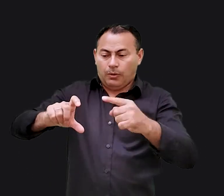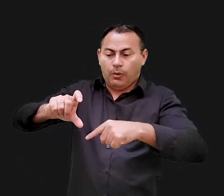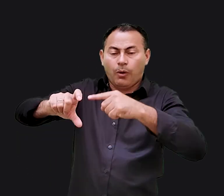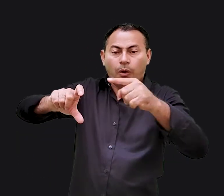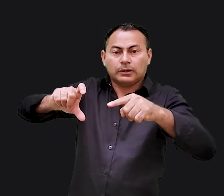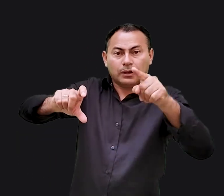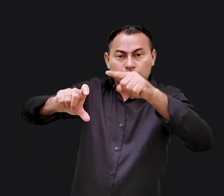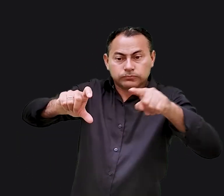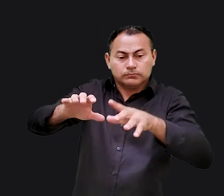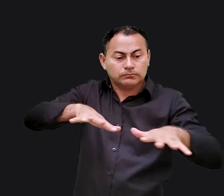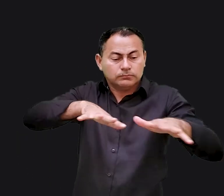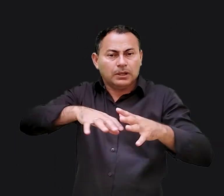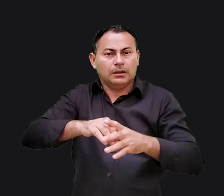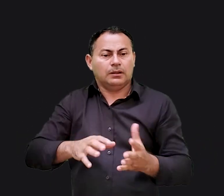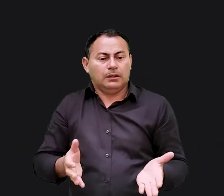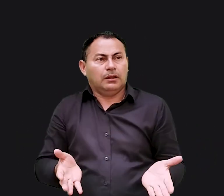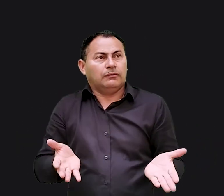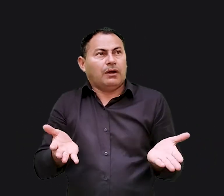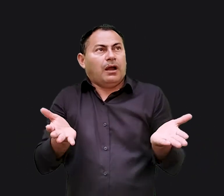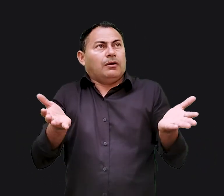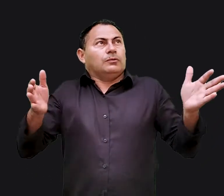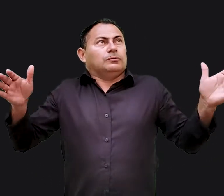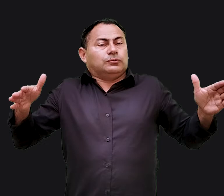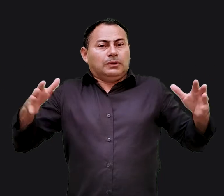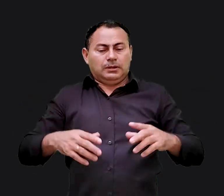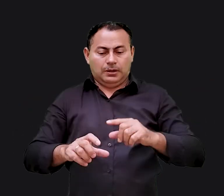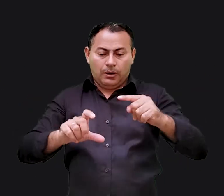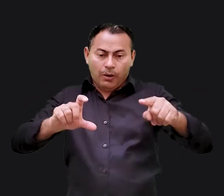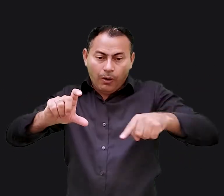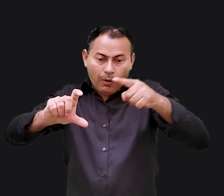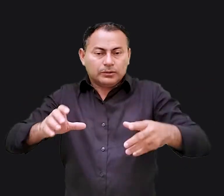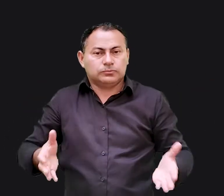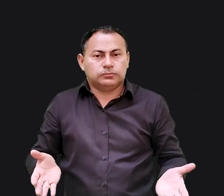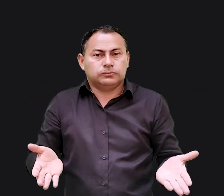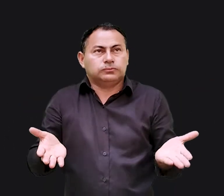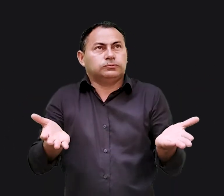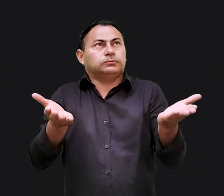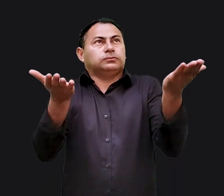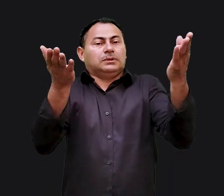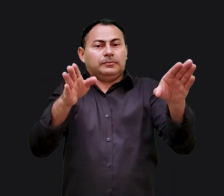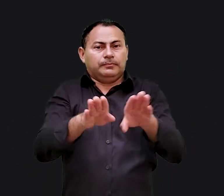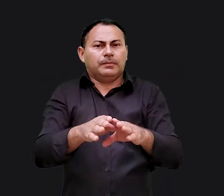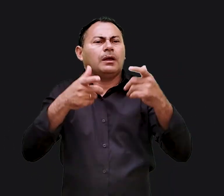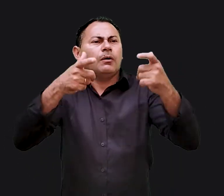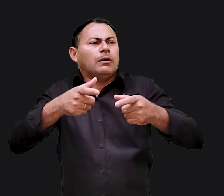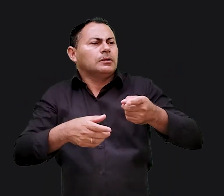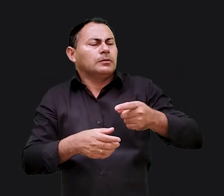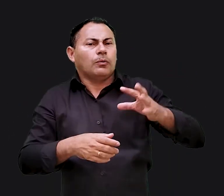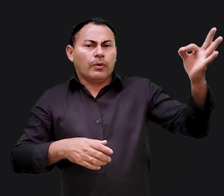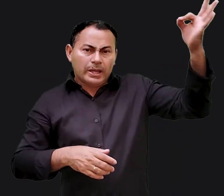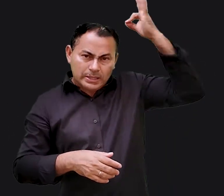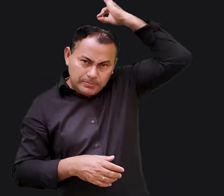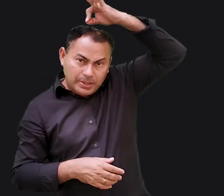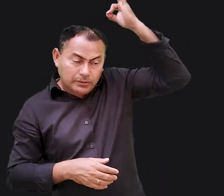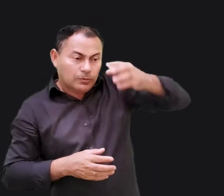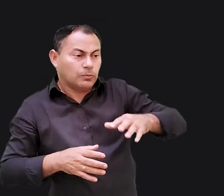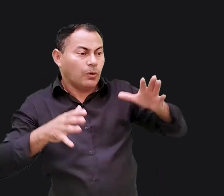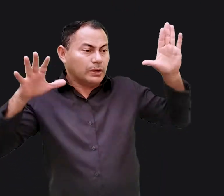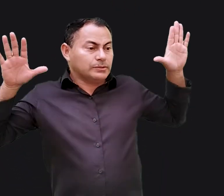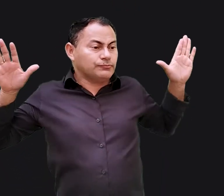seu lado se moviam. Quando se elevavam do chão, as rodas também se elevavam. Para onde quer que o espírito fosse, os